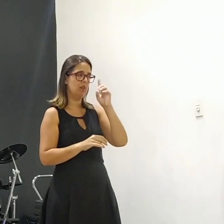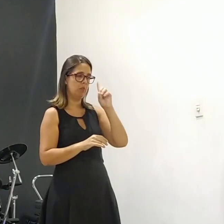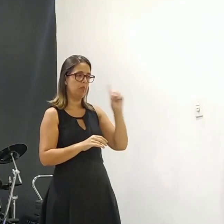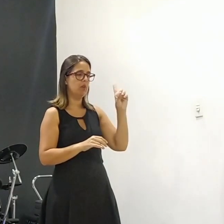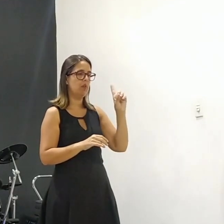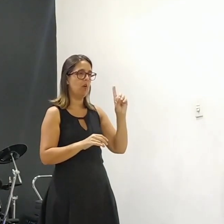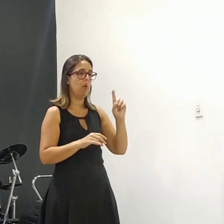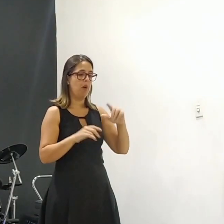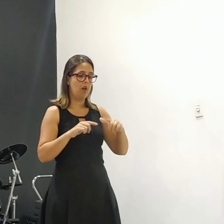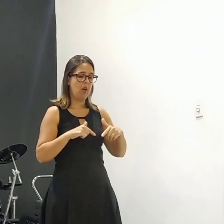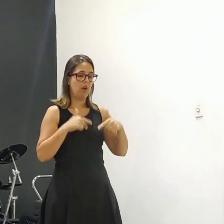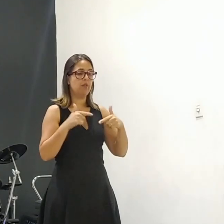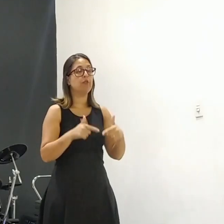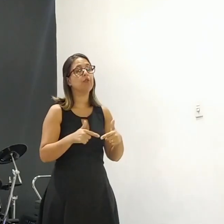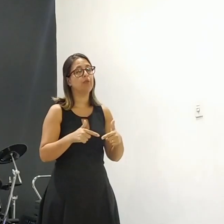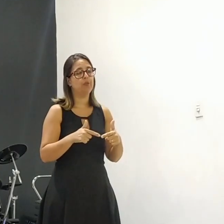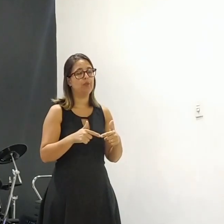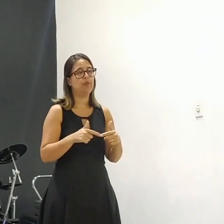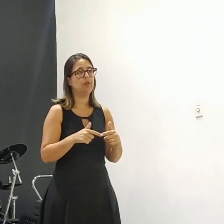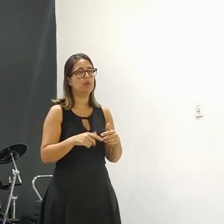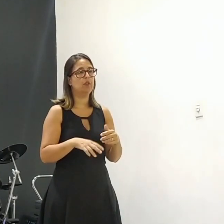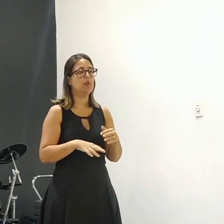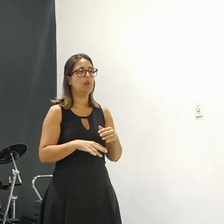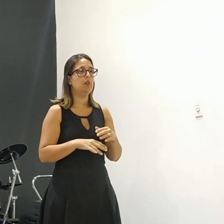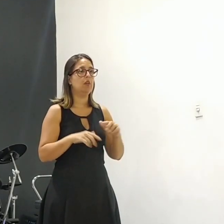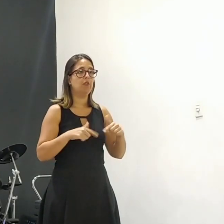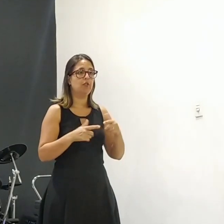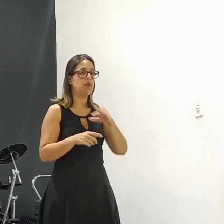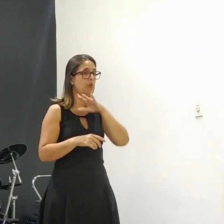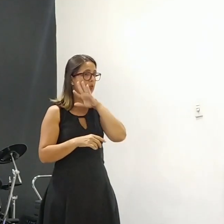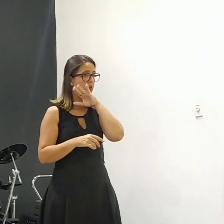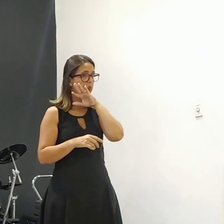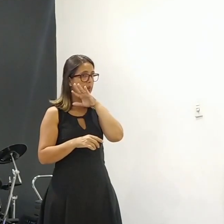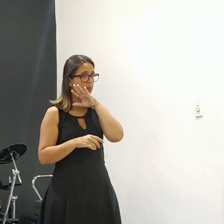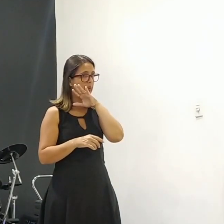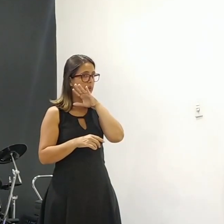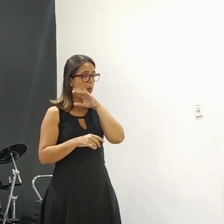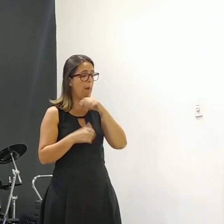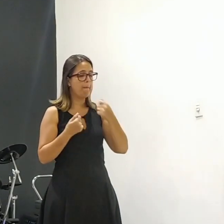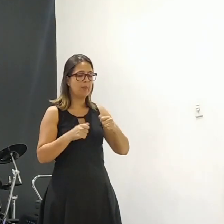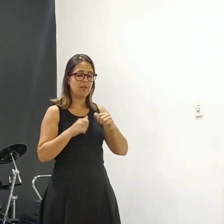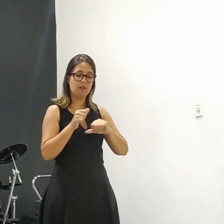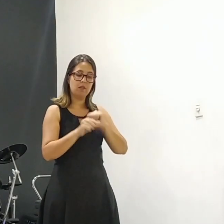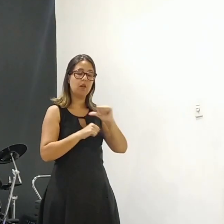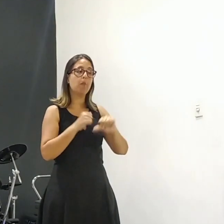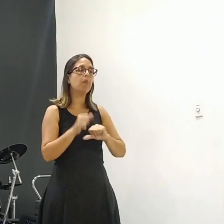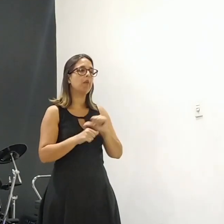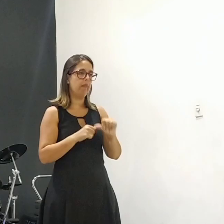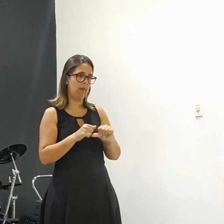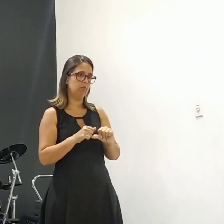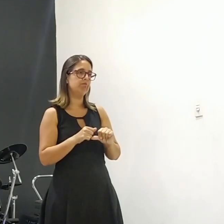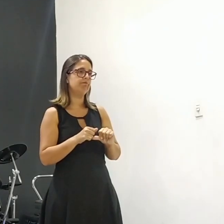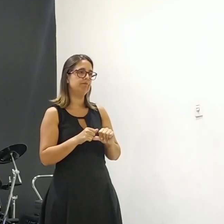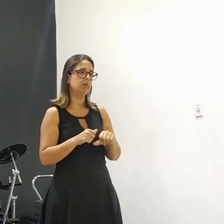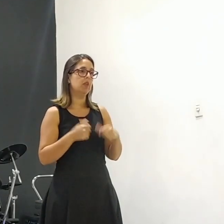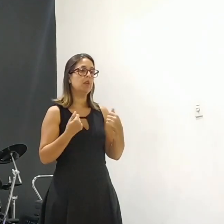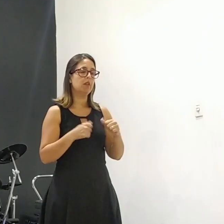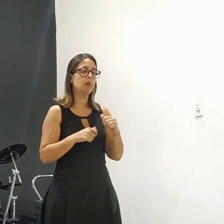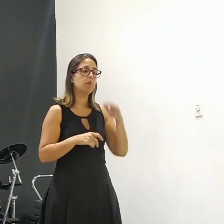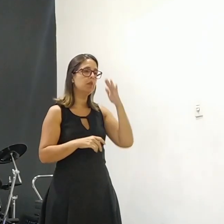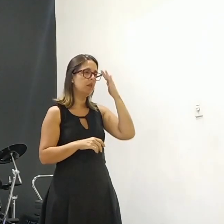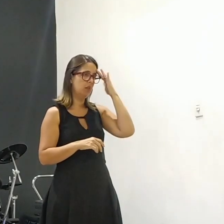dá. Então, se você dá fruto ruim, você não é uma boa árvore, tem que mudar. A gente precisa trazer isso para a nossa